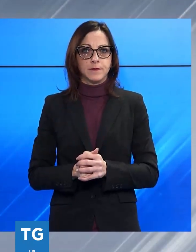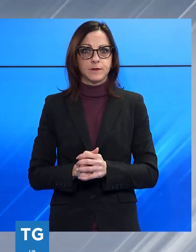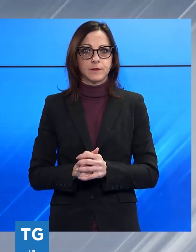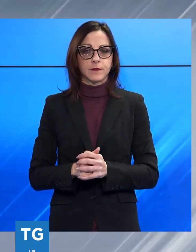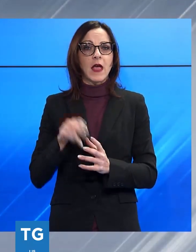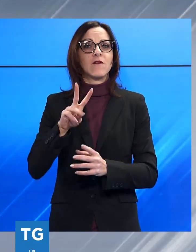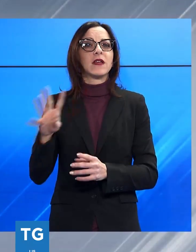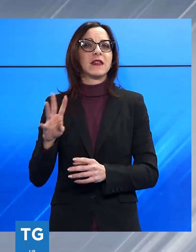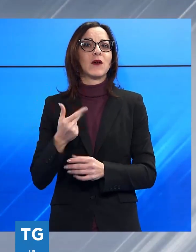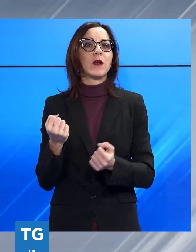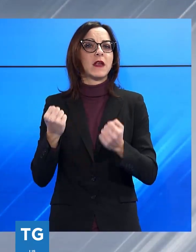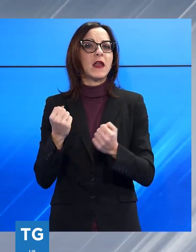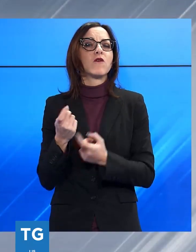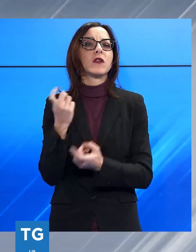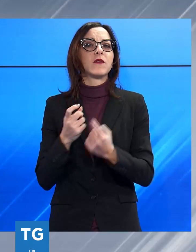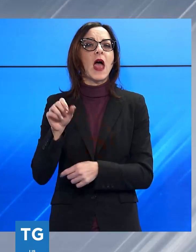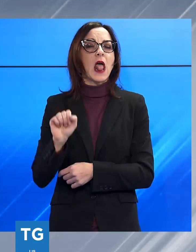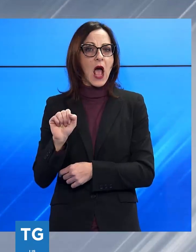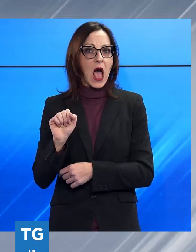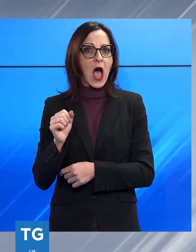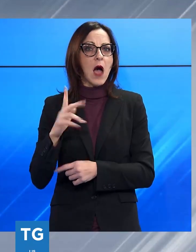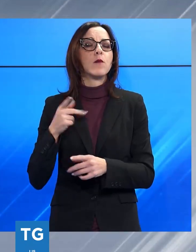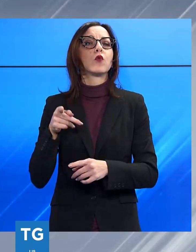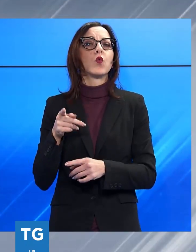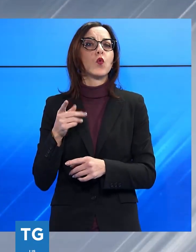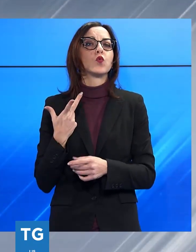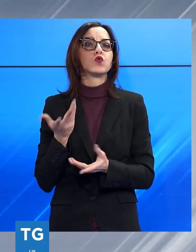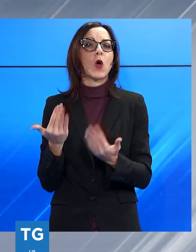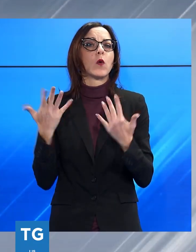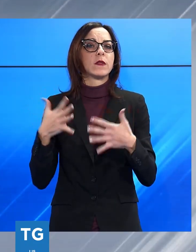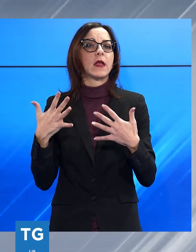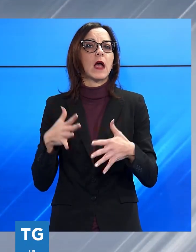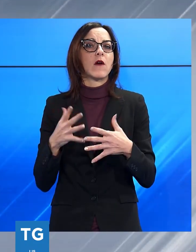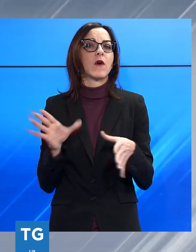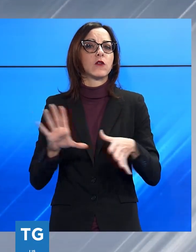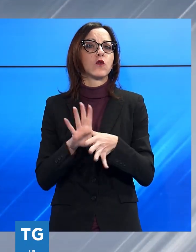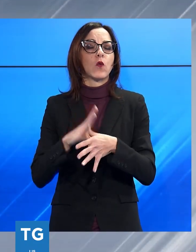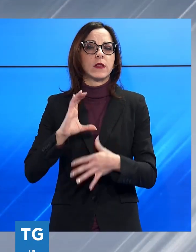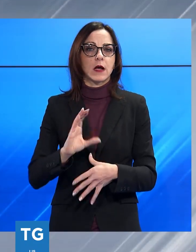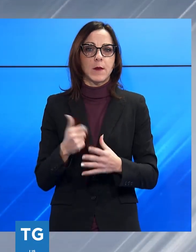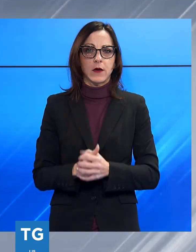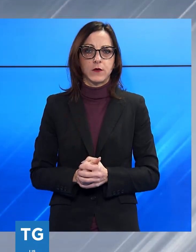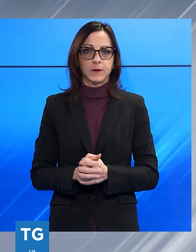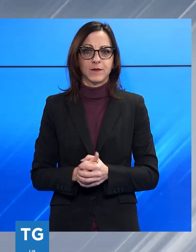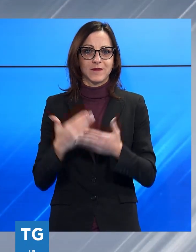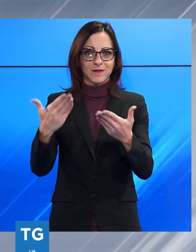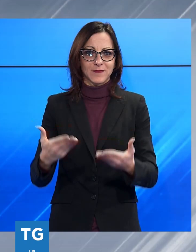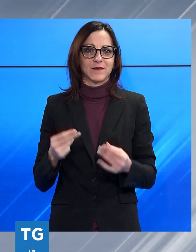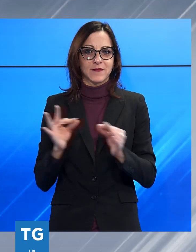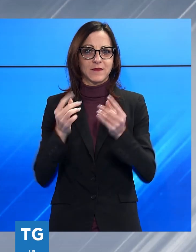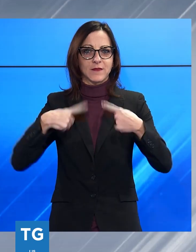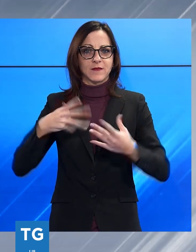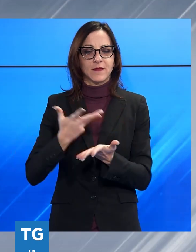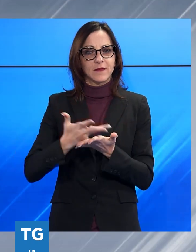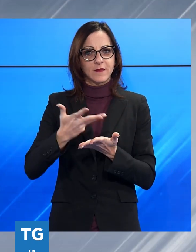forte schiacciatrice abruzzese della pallavolo Teatina ben trovati a questa edizione del TG